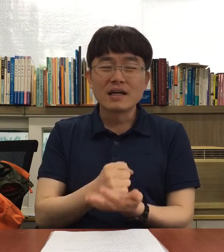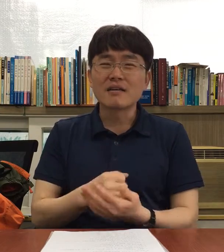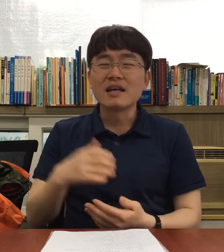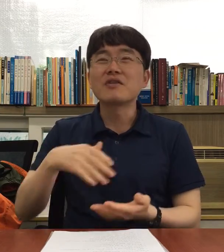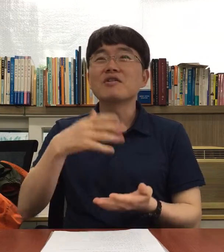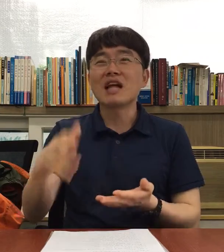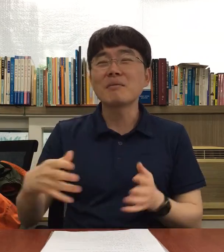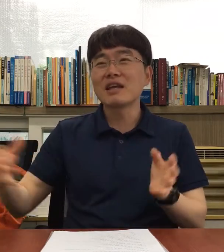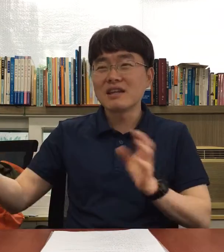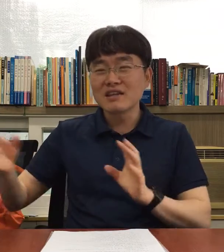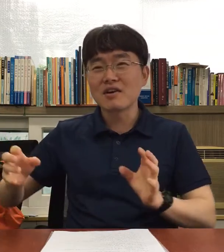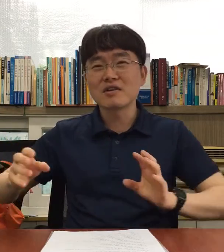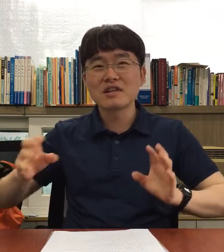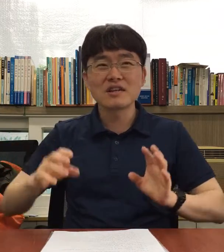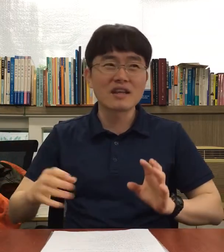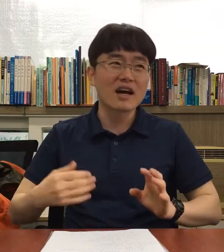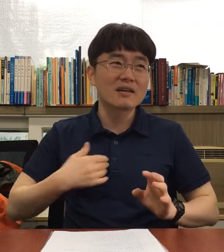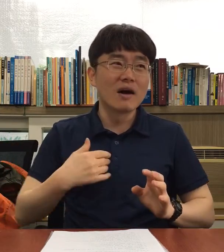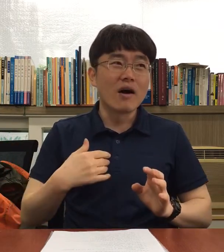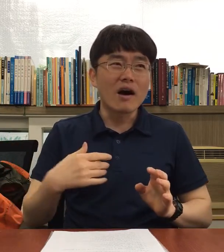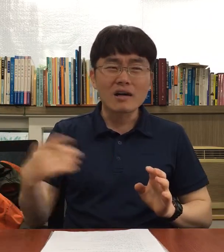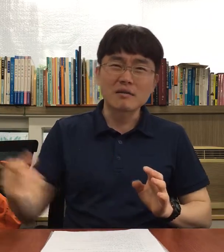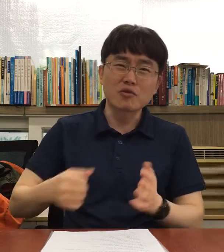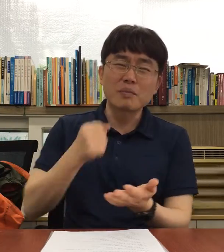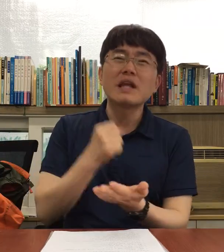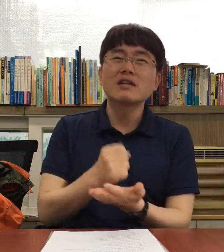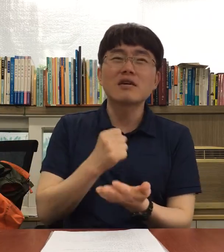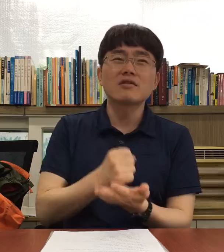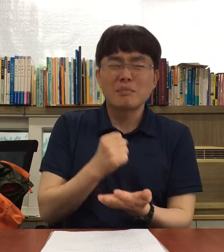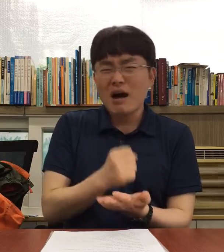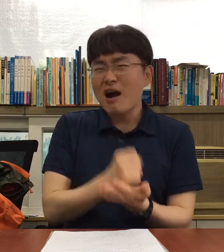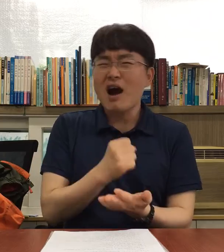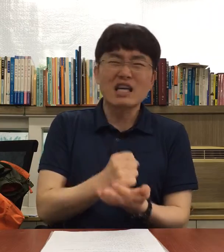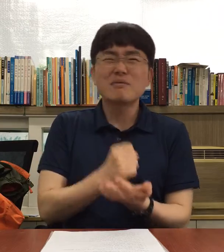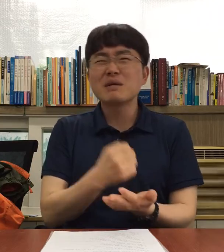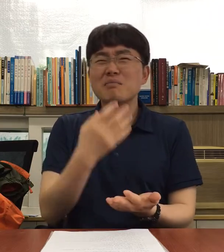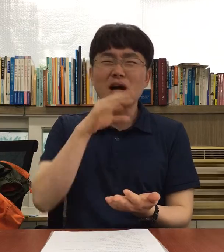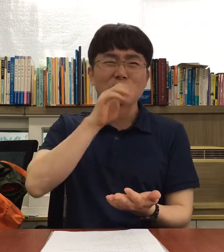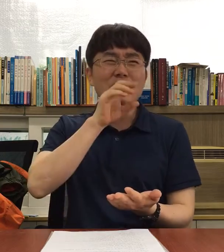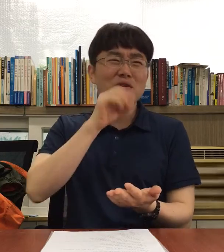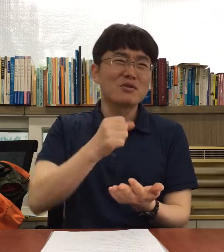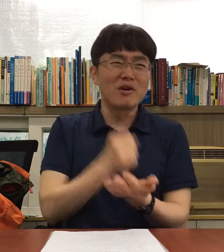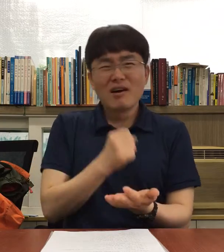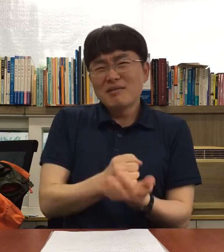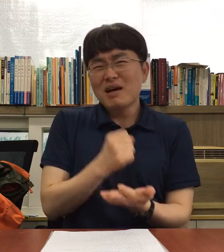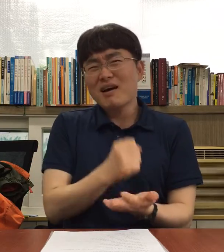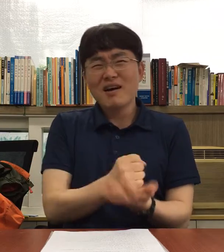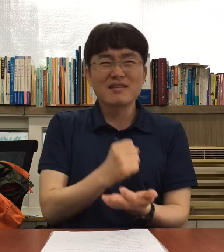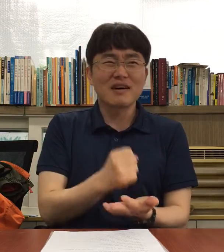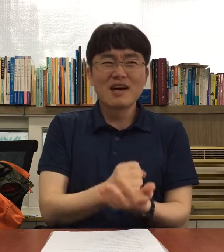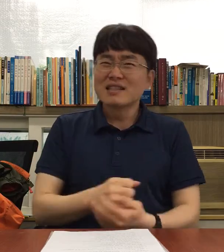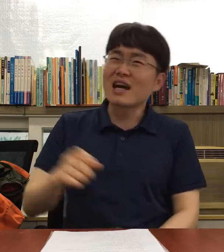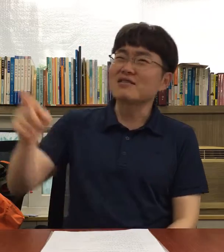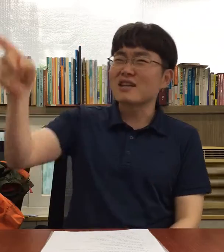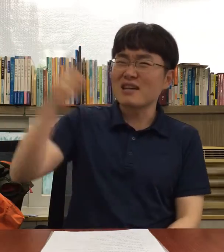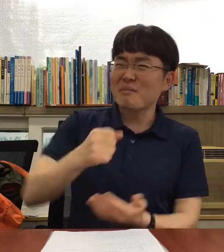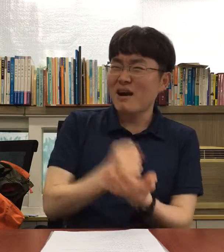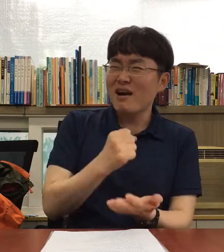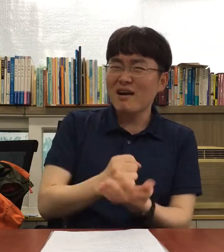그래서 이거는 남의 일이든 어떤 일이든 내가 좀 비난을 섞어서 막 입을 막 놀리는 거죠. 제가 어쨌든